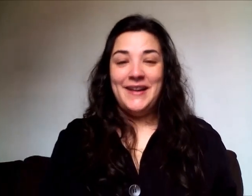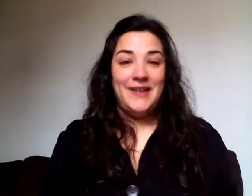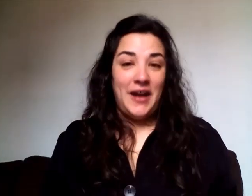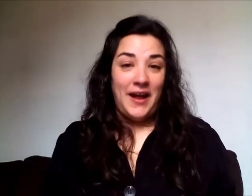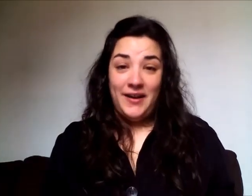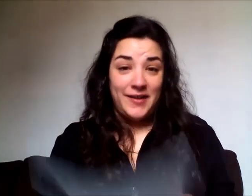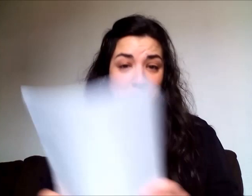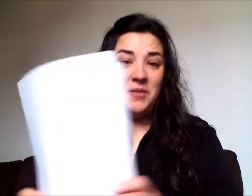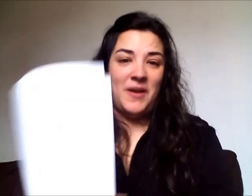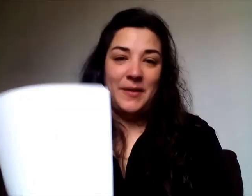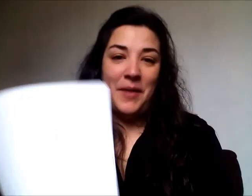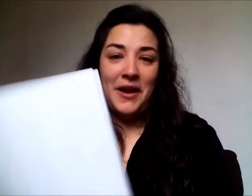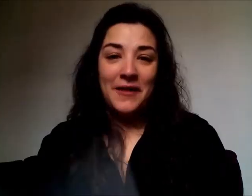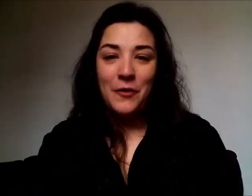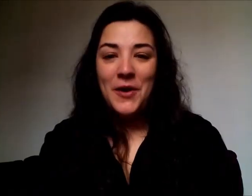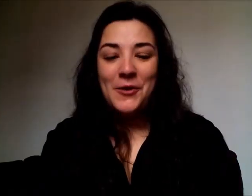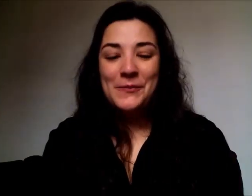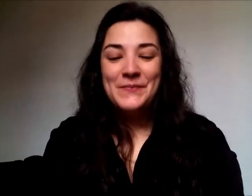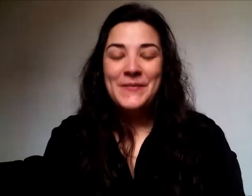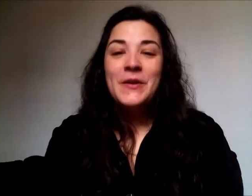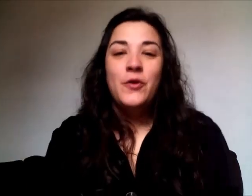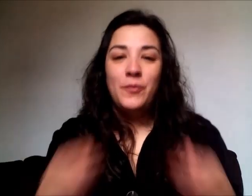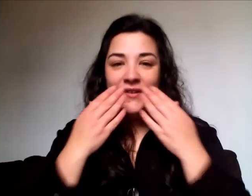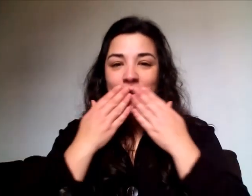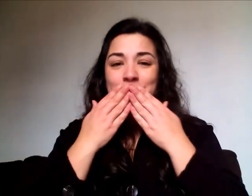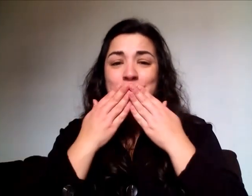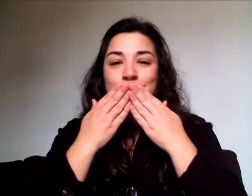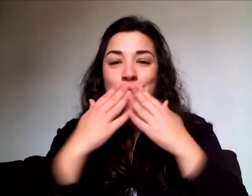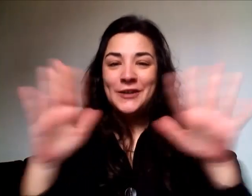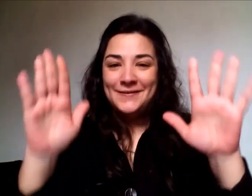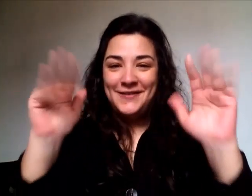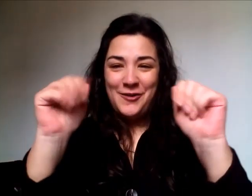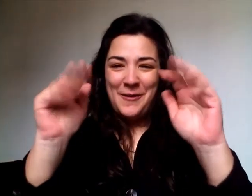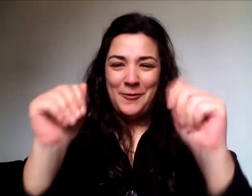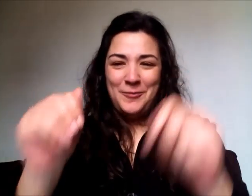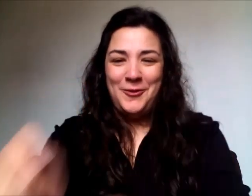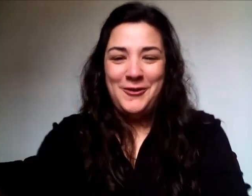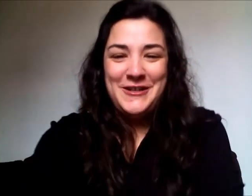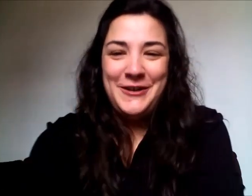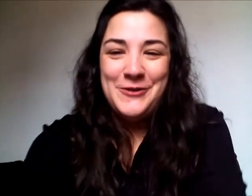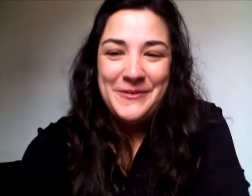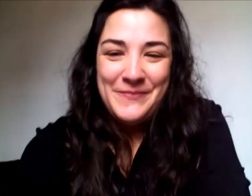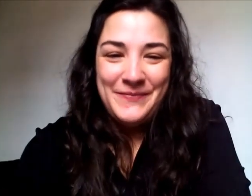que será esta misma semana, ¿de acuerdo? Un besito, nos vemos pronto, chicos.